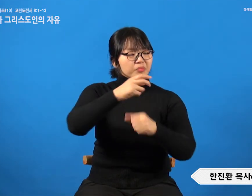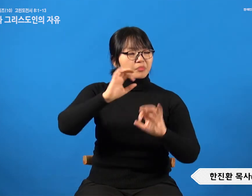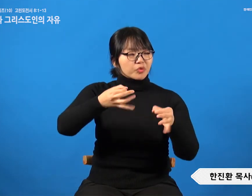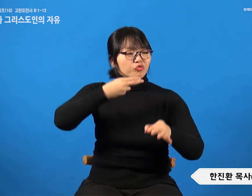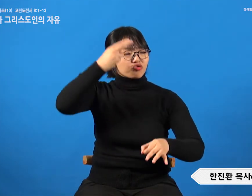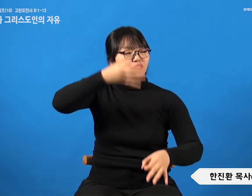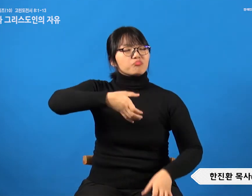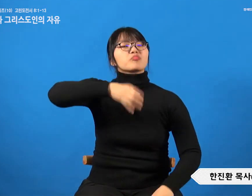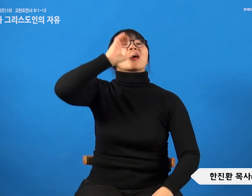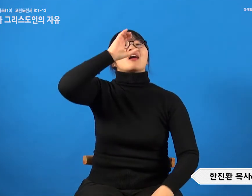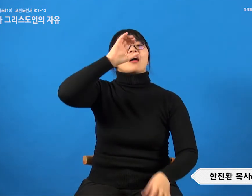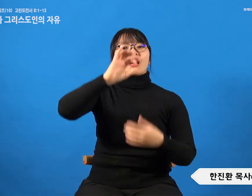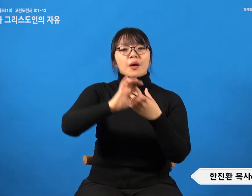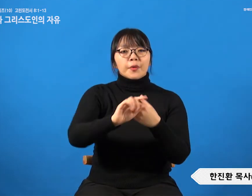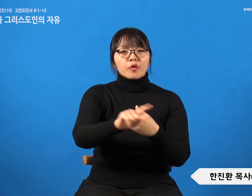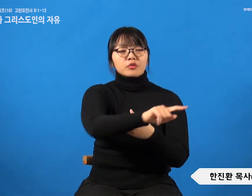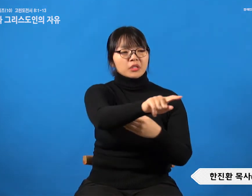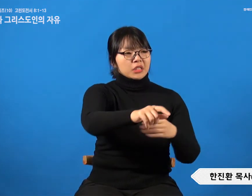받고 시험 들겠습니까?